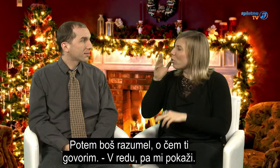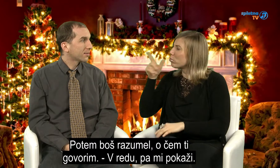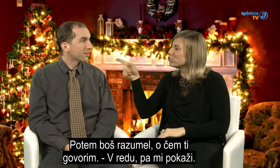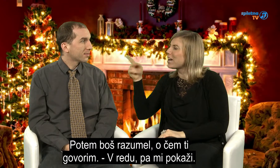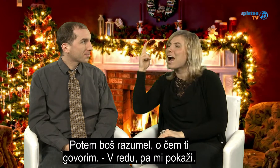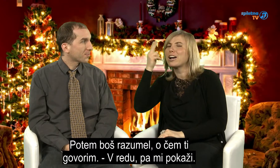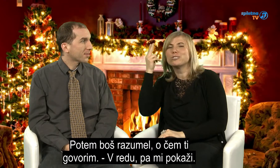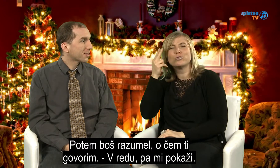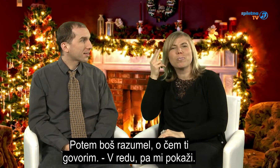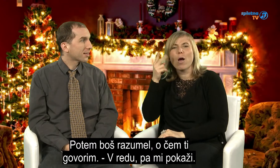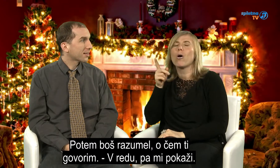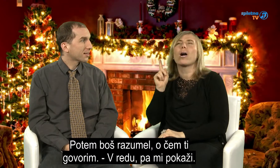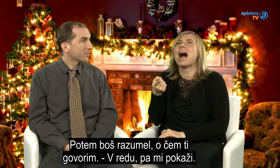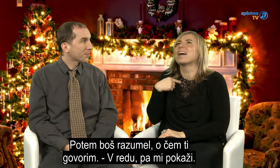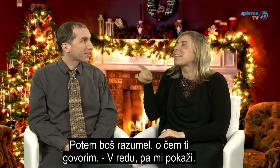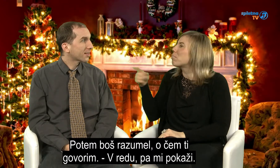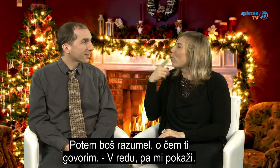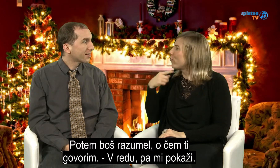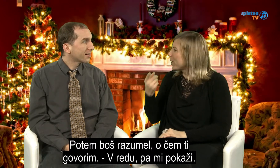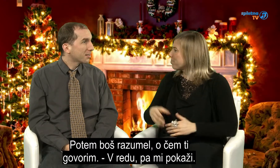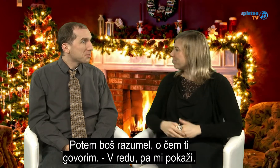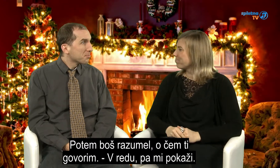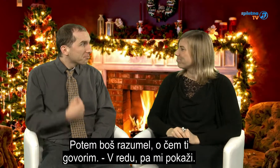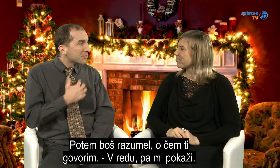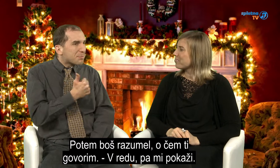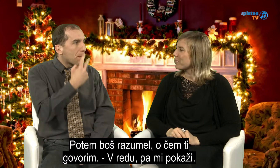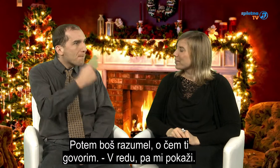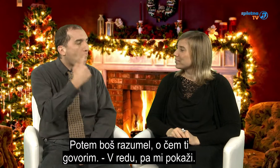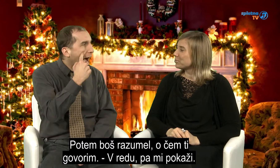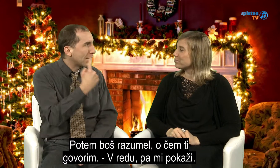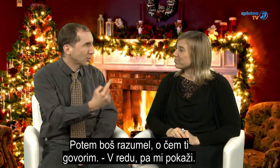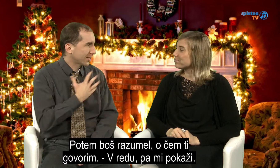Potem boš razumel, o čem ti govorim. V redu, pa mi pokaži.